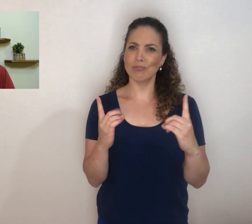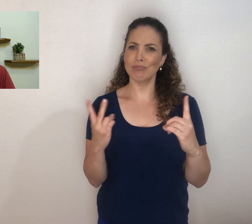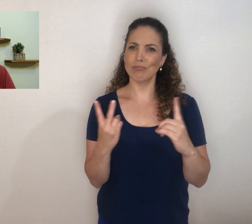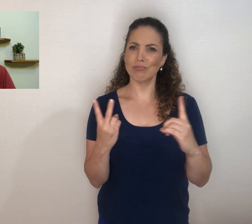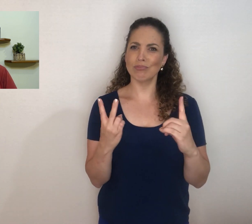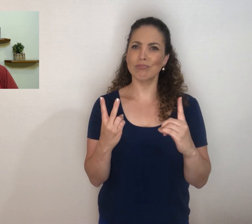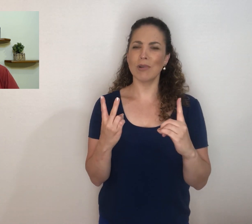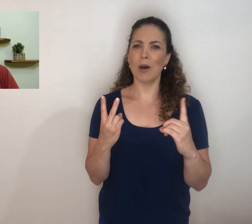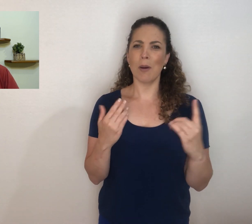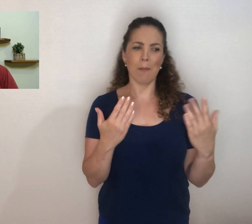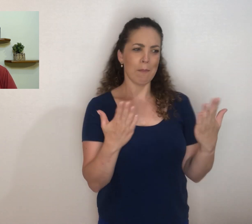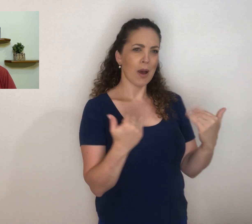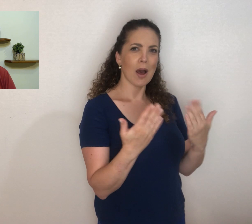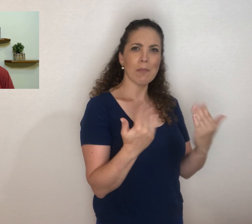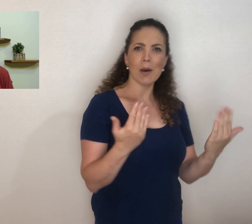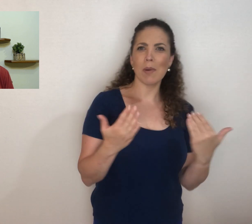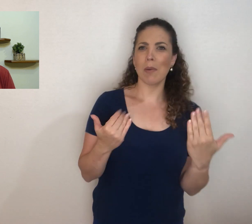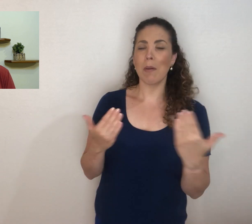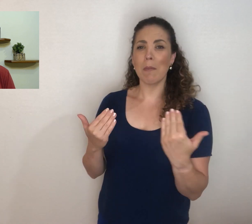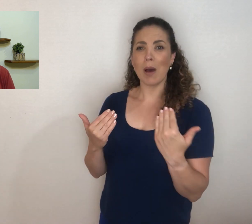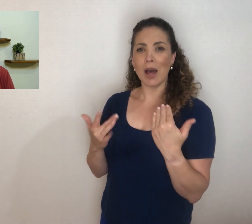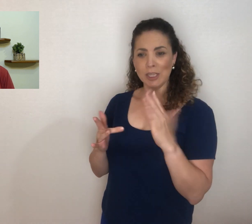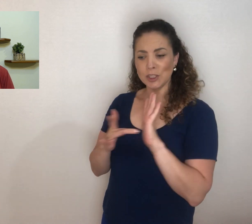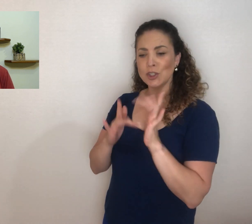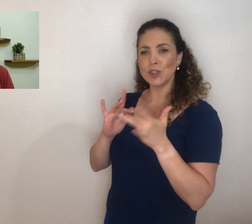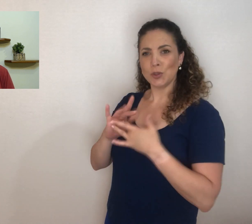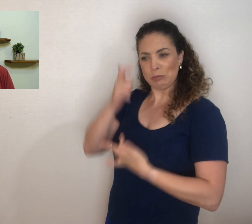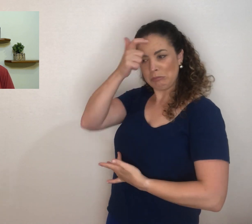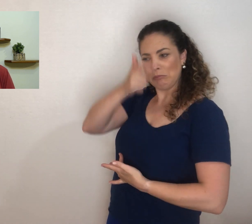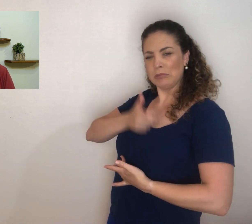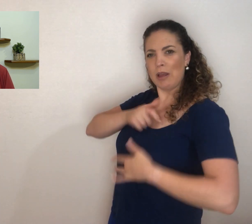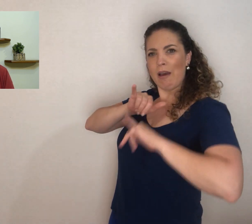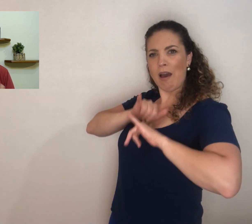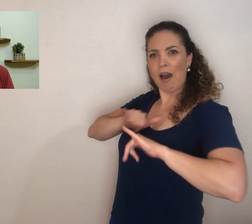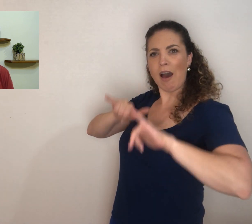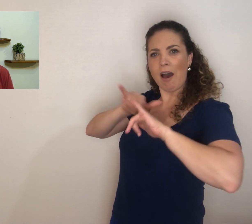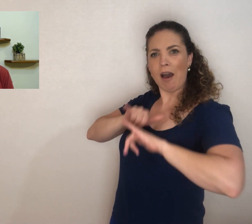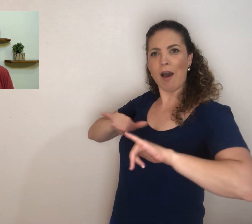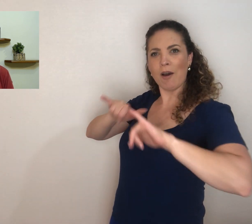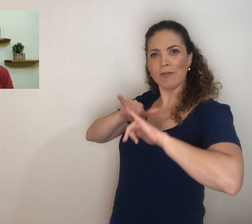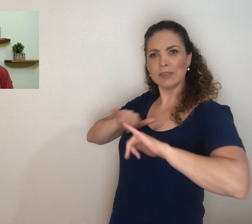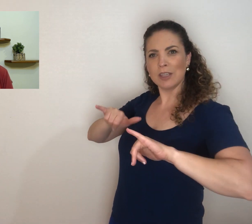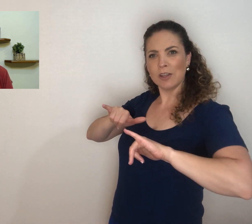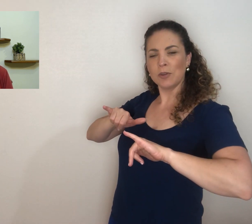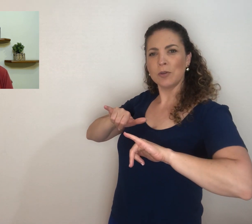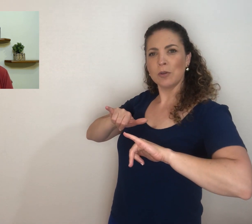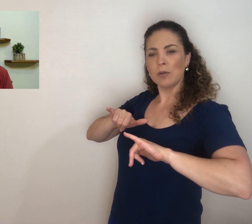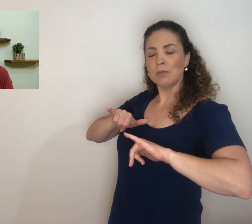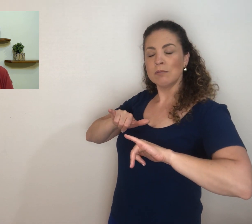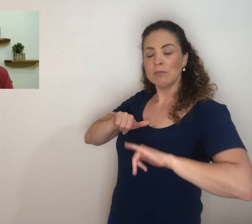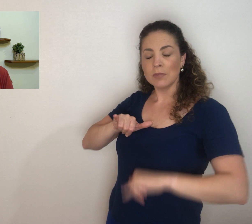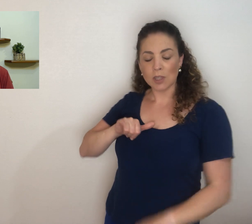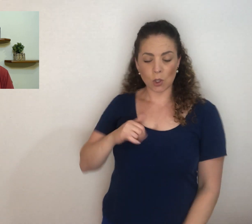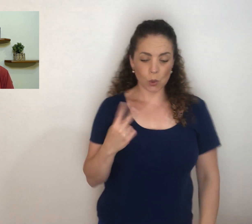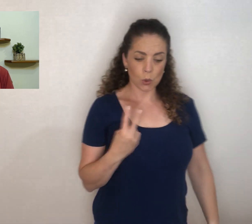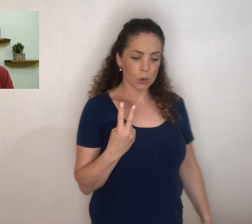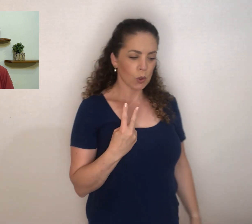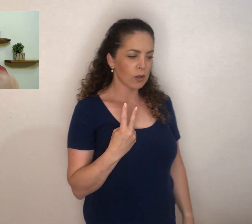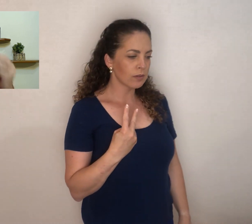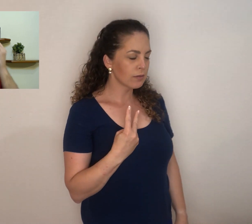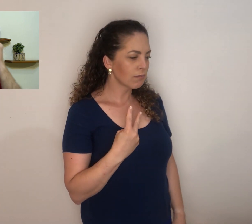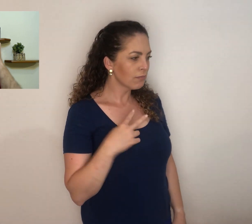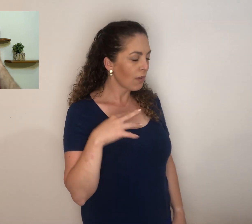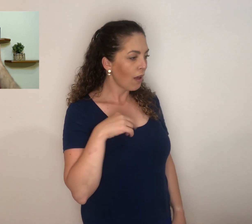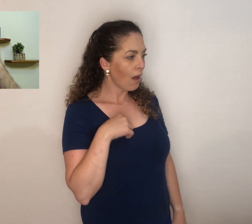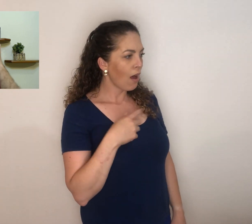Escrituras a respeito dele. E o principal testemunho que eles deram ao final